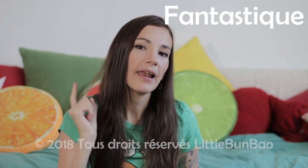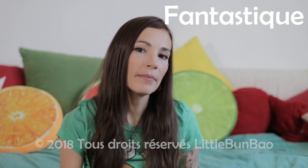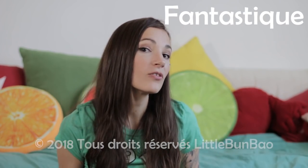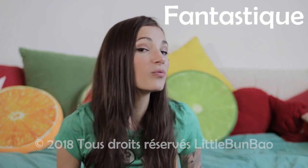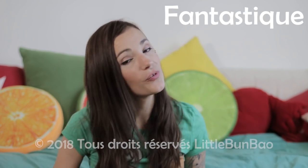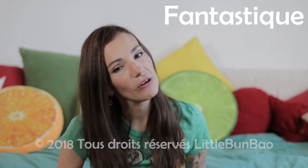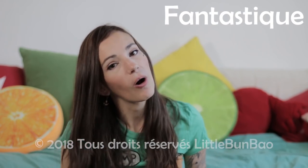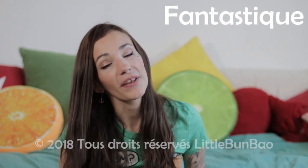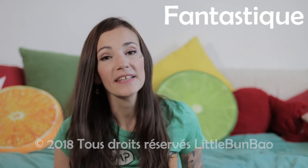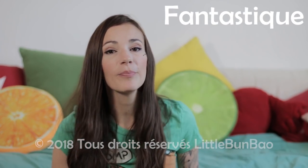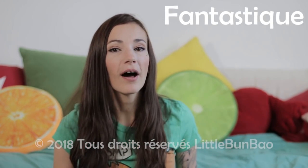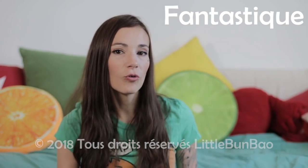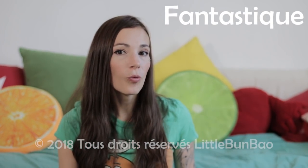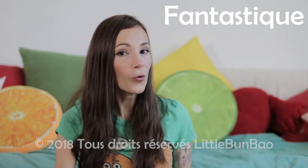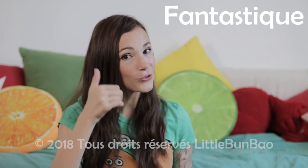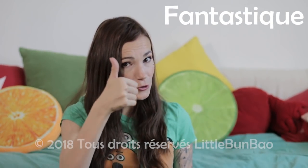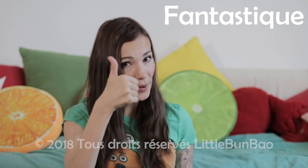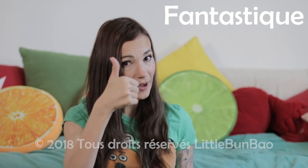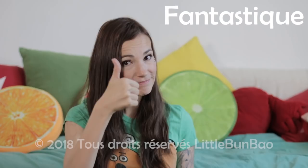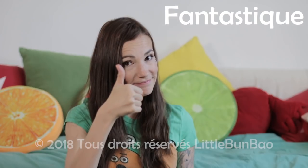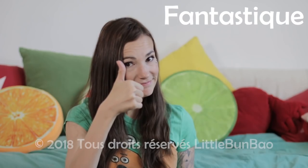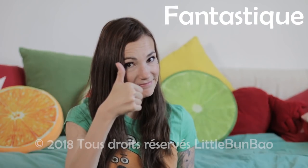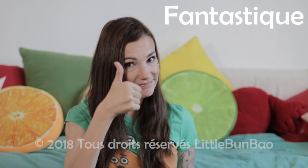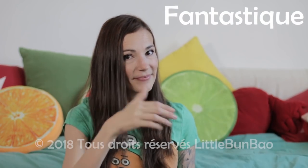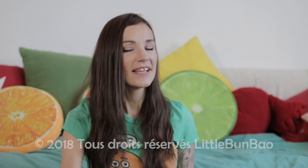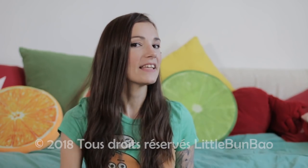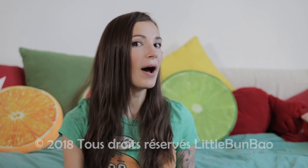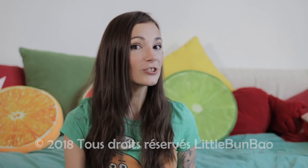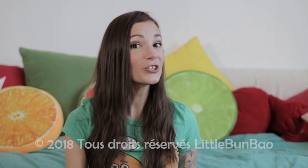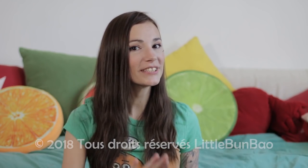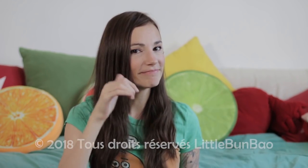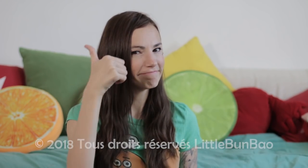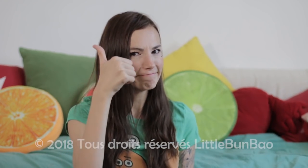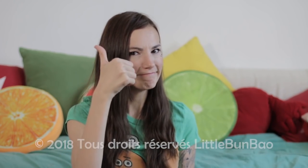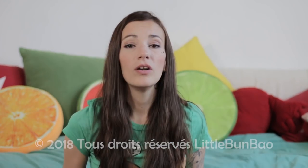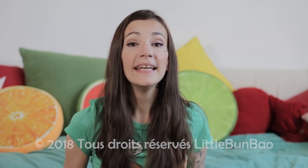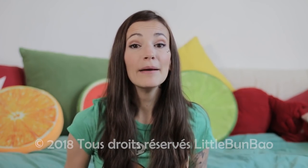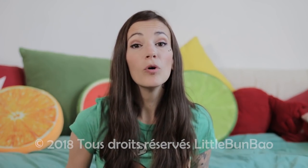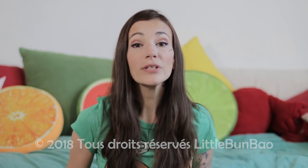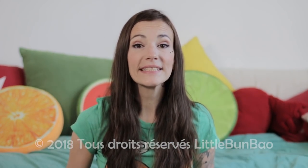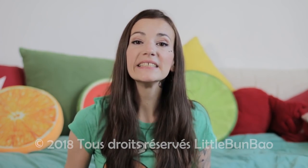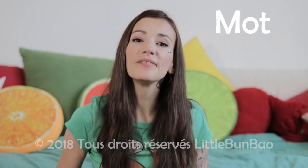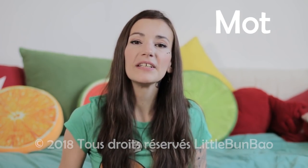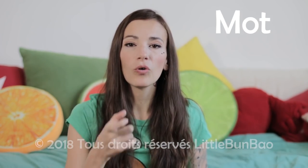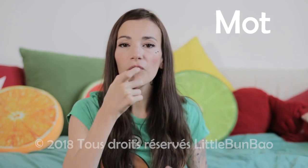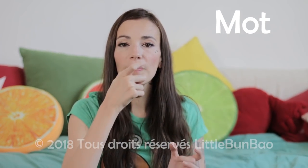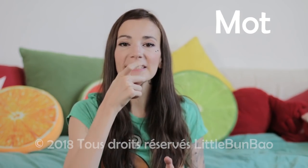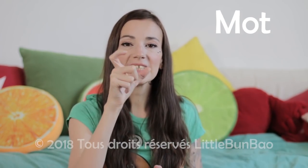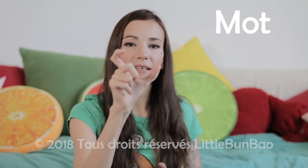maison, vous pouvez le remplacer par le mot super. Ça marche aussi. Les mots signifient, donc on fait partir des mots